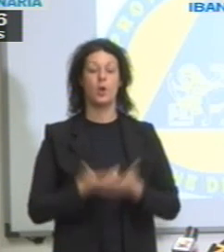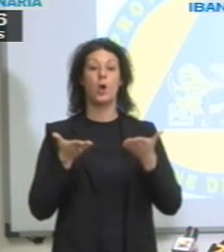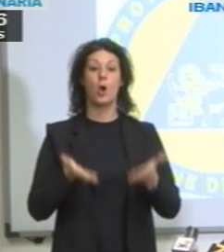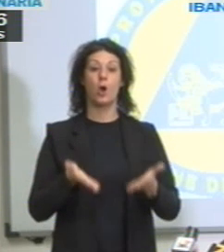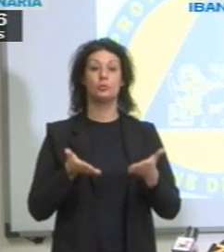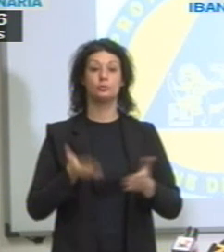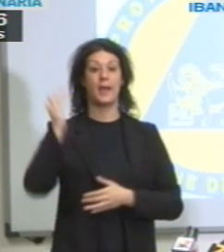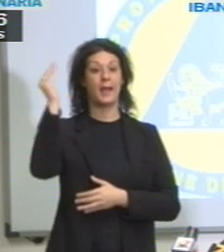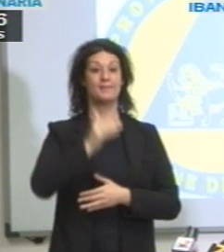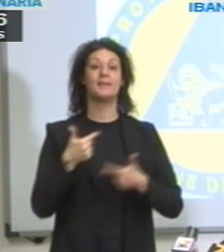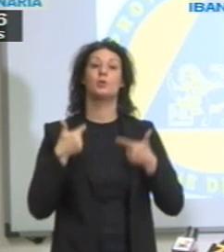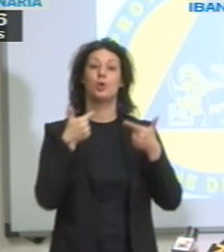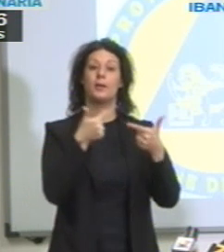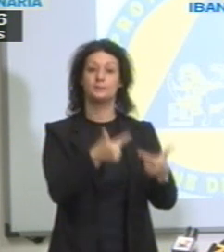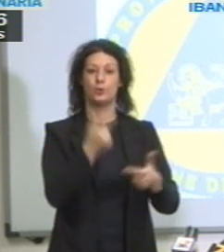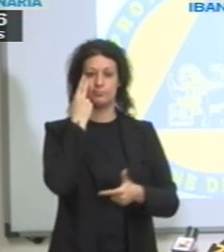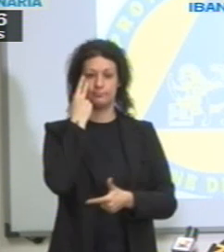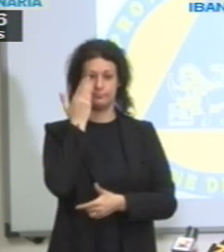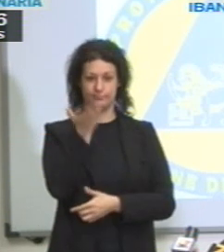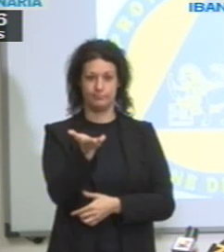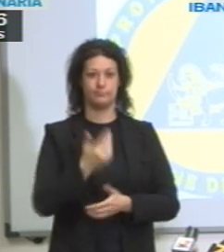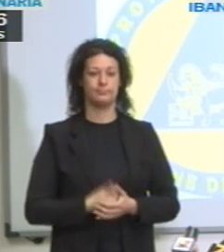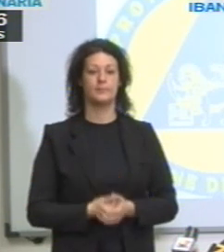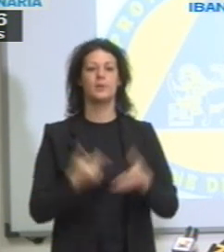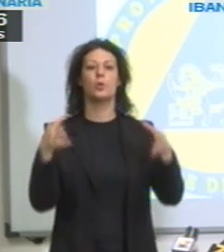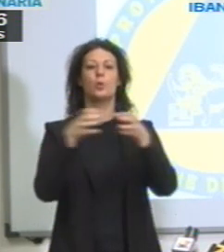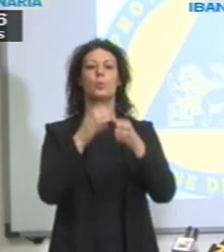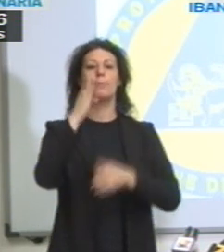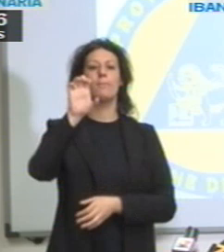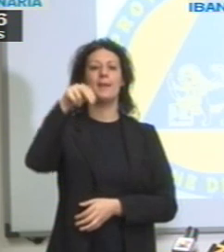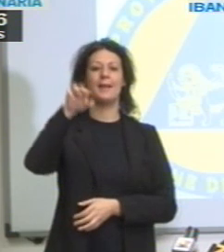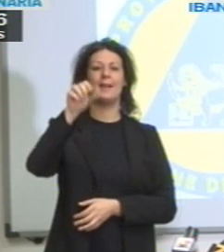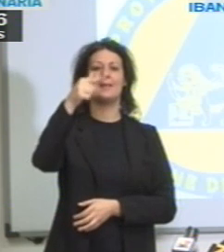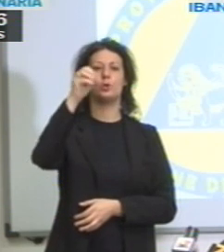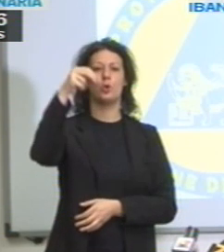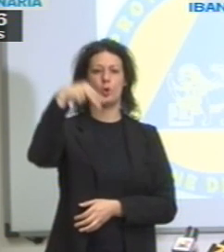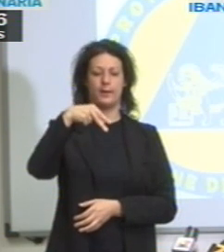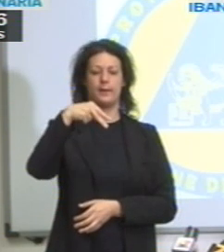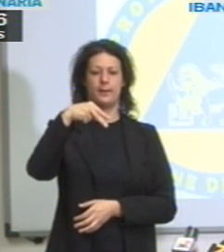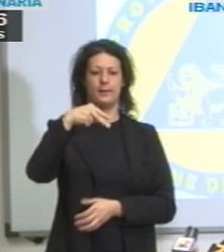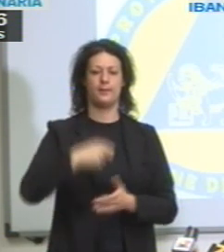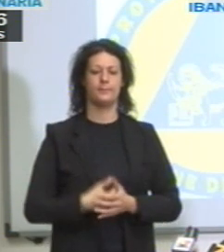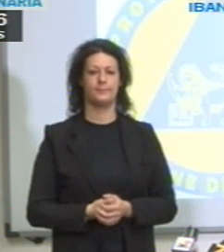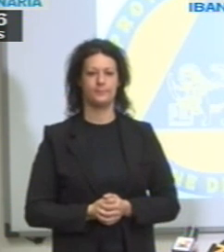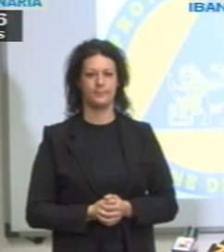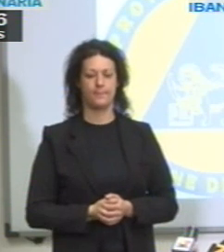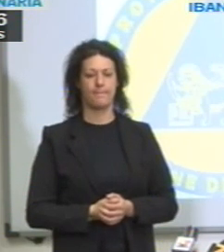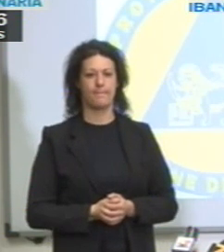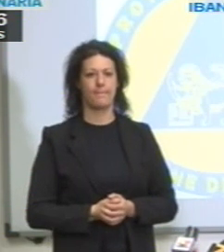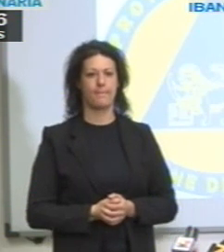donazione, volevo farvi vedere, Benetton Group, quindi il signor Luciano Benetton ci ha